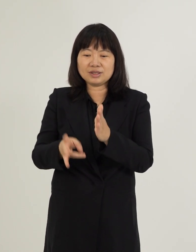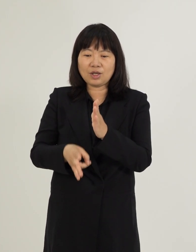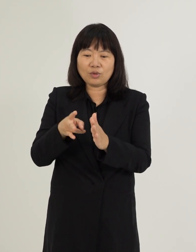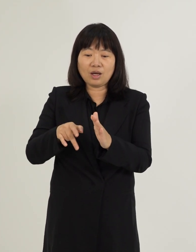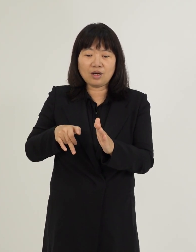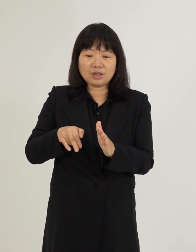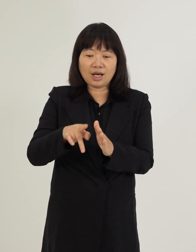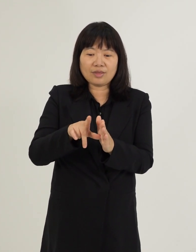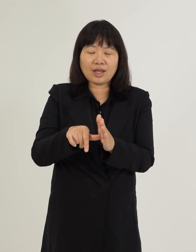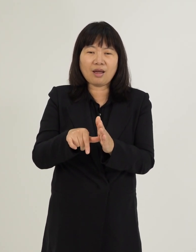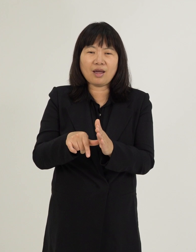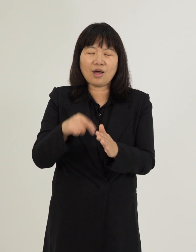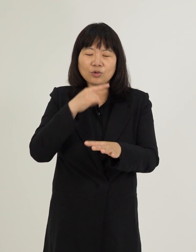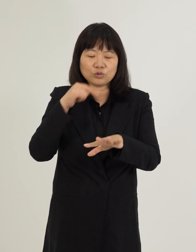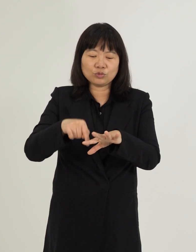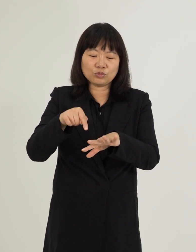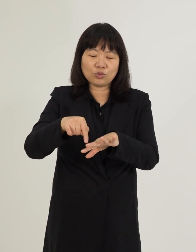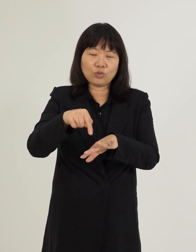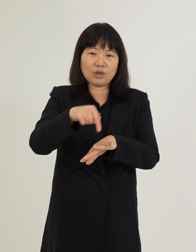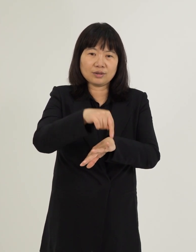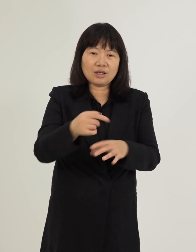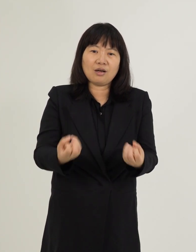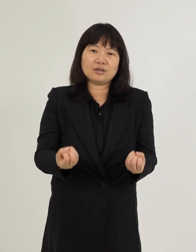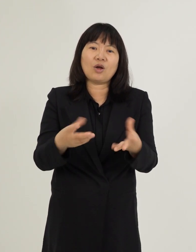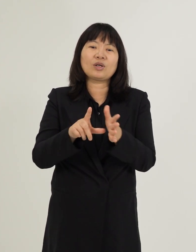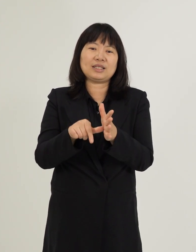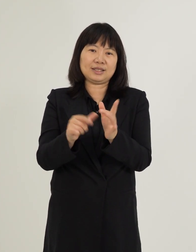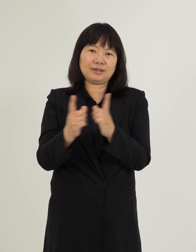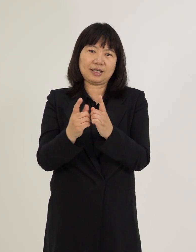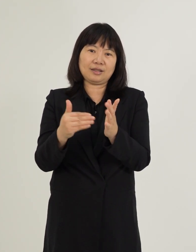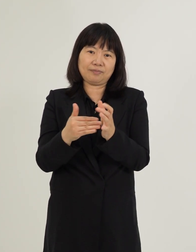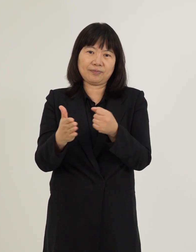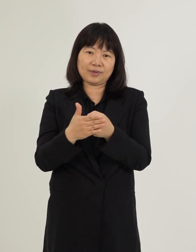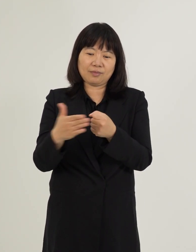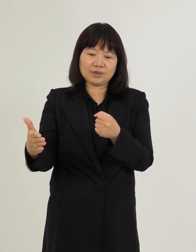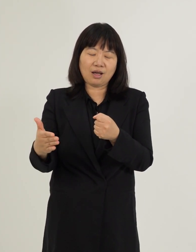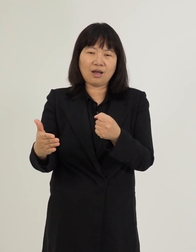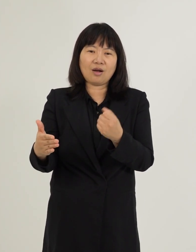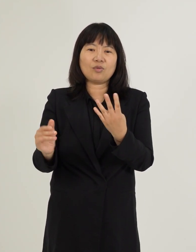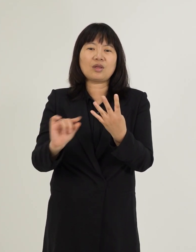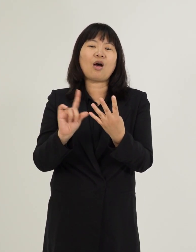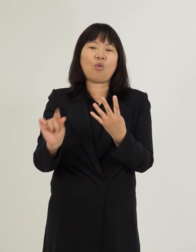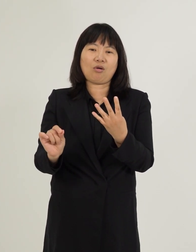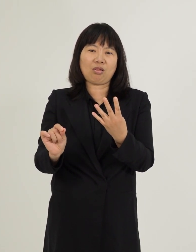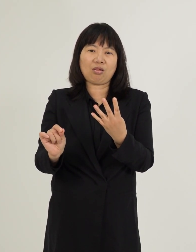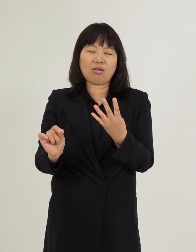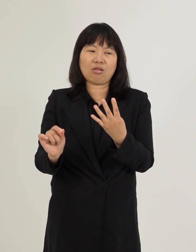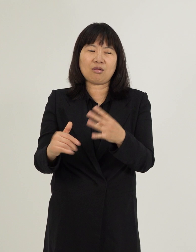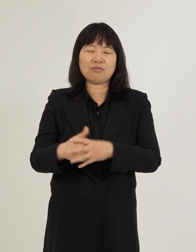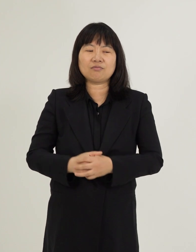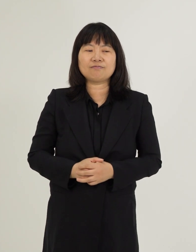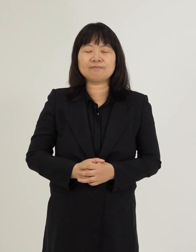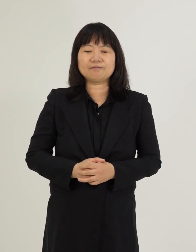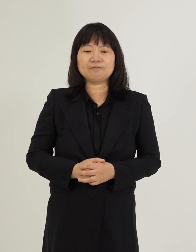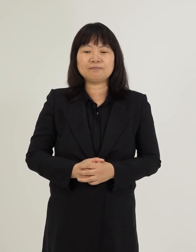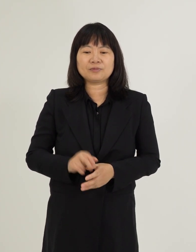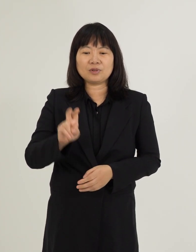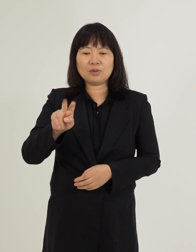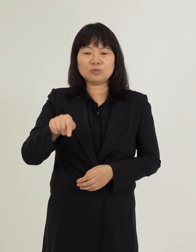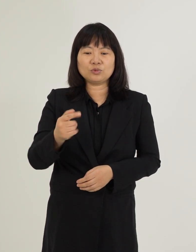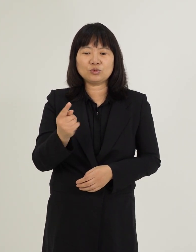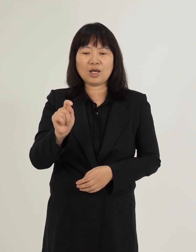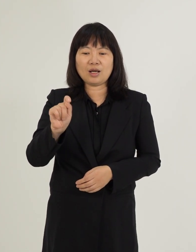시기는 6월절 절기 시기란 말이에요. 그러면 4월이에요. 그 무화과는